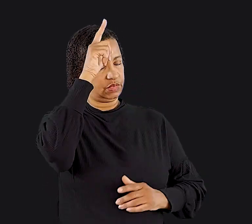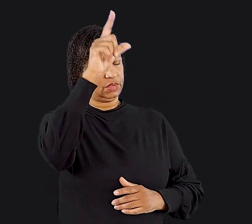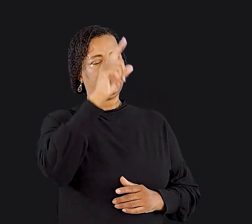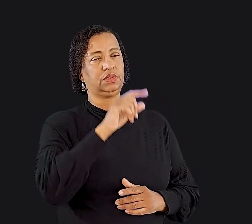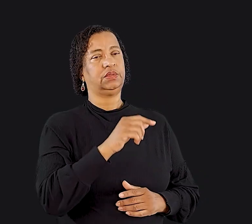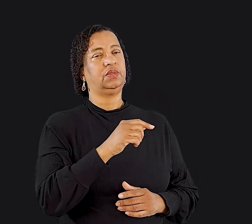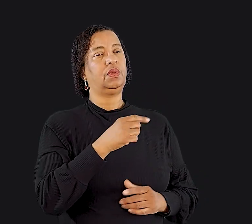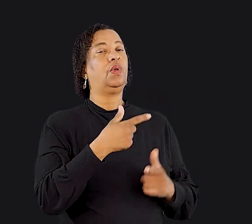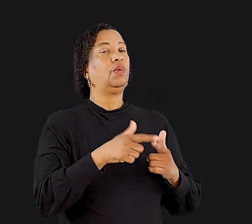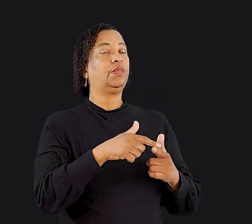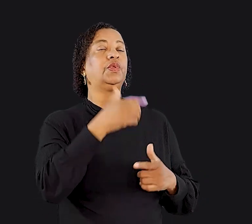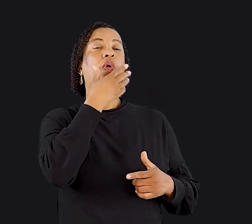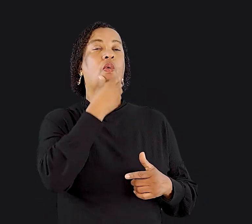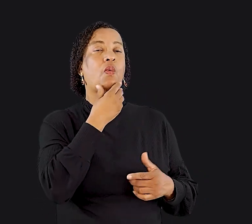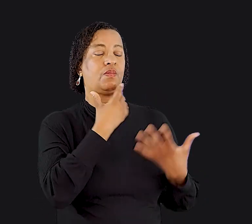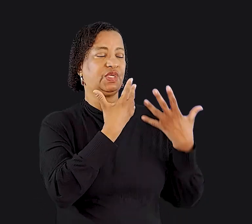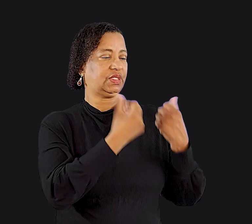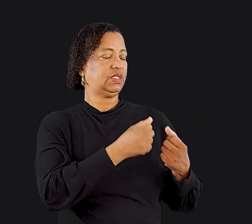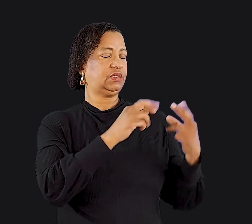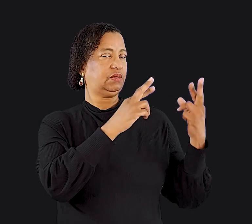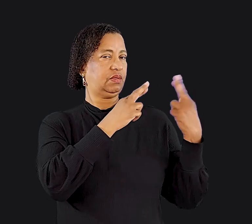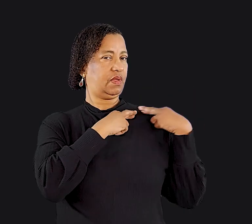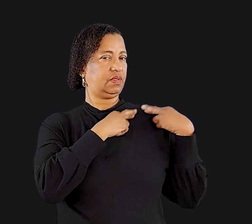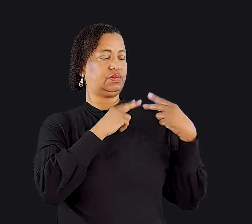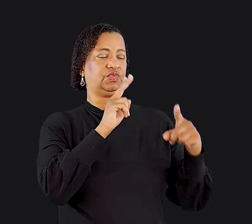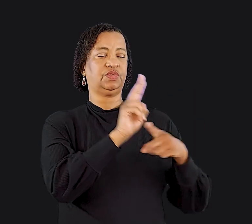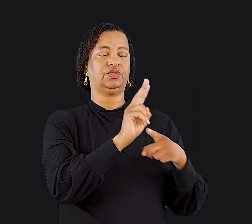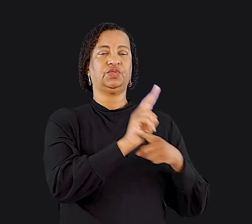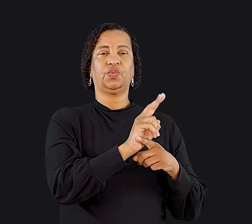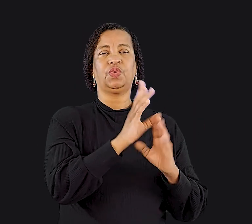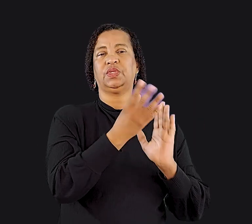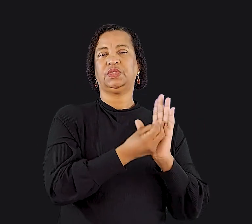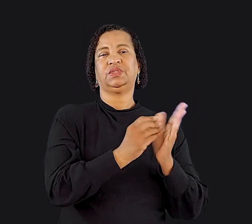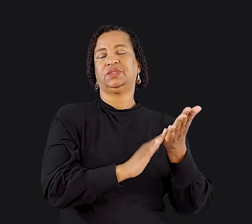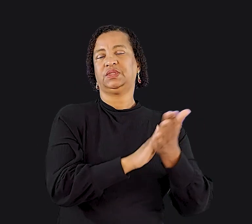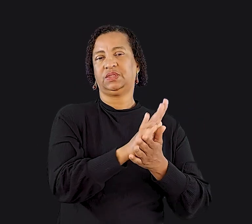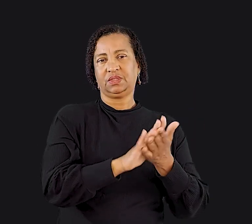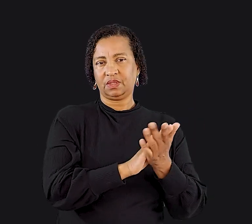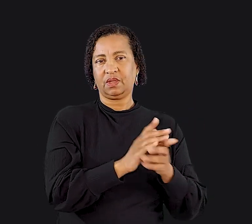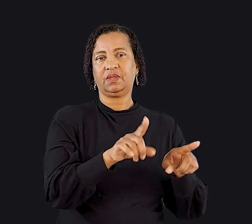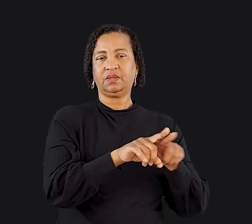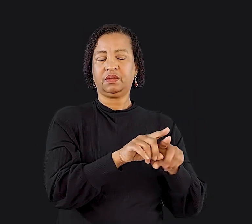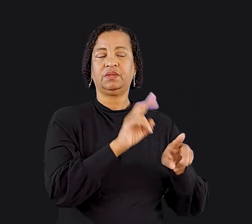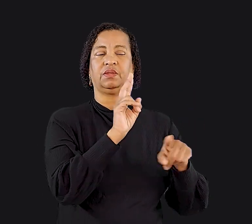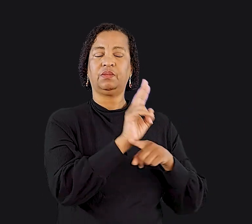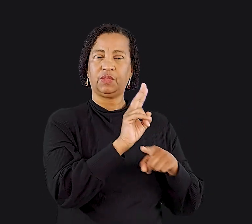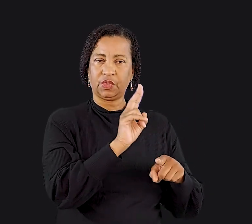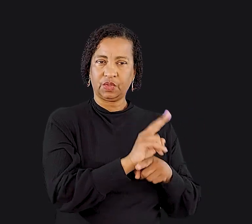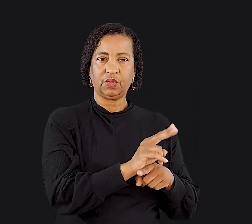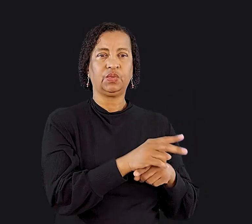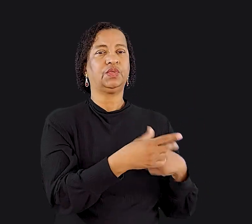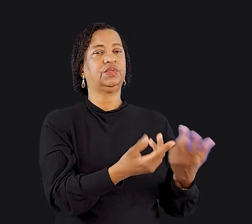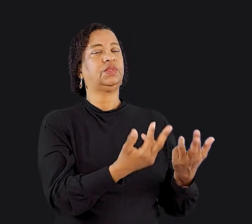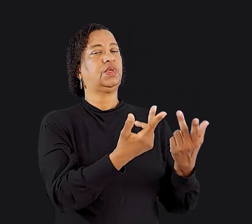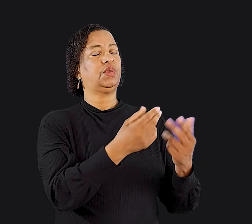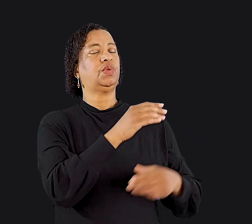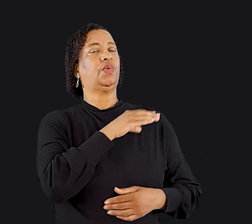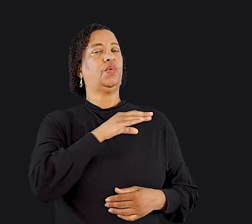nos homens que não aceitam uma responsabilidade de cuidar da igreja no temor de Deus, nem de pastorear a igreja como Cristo